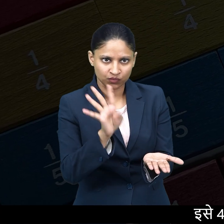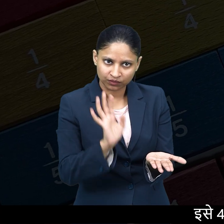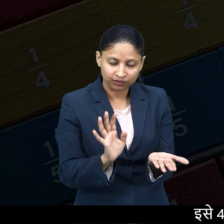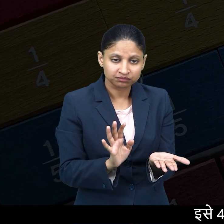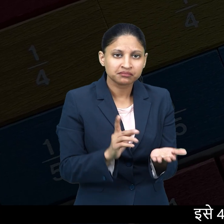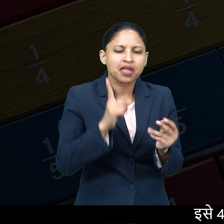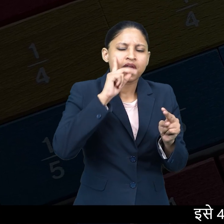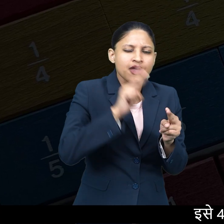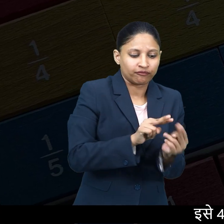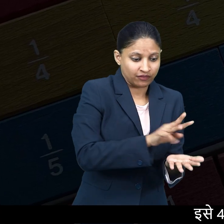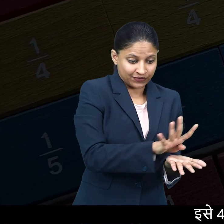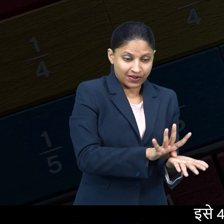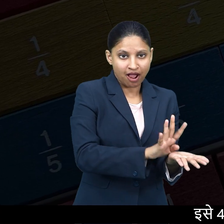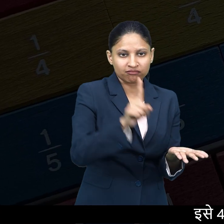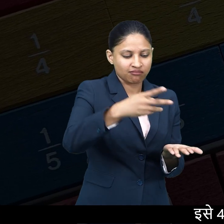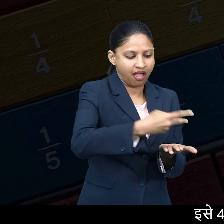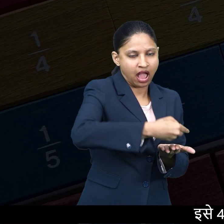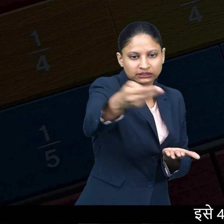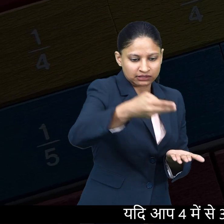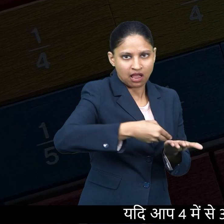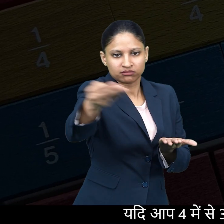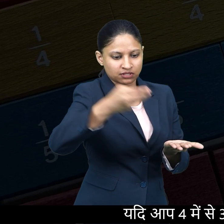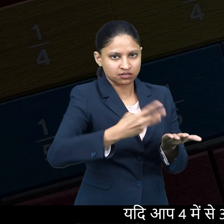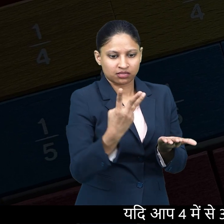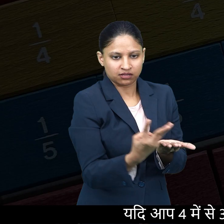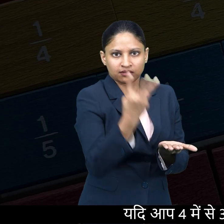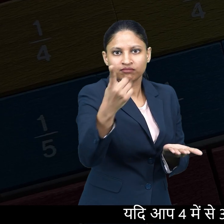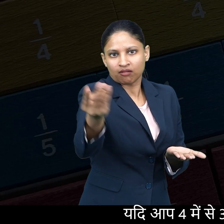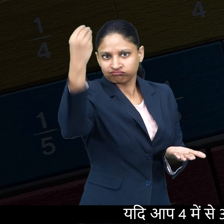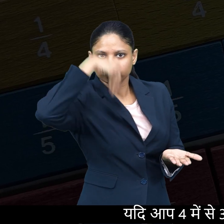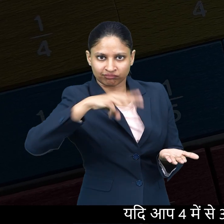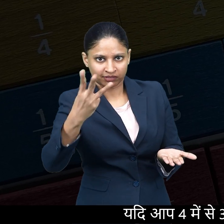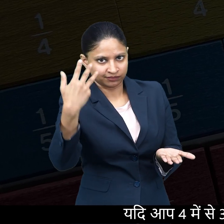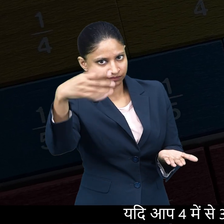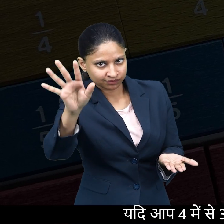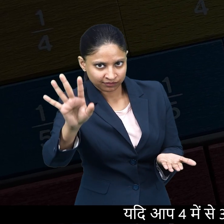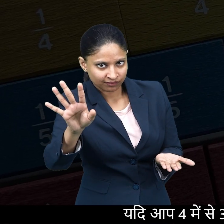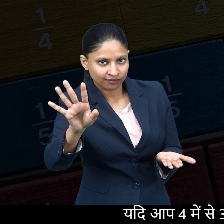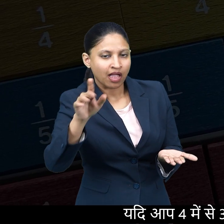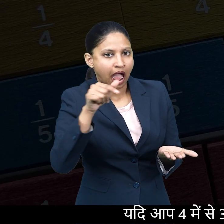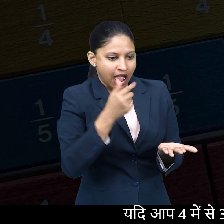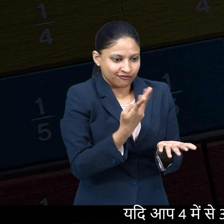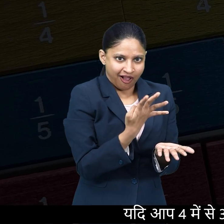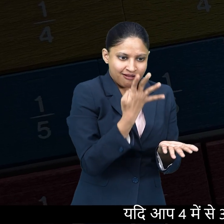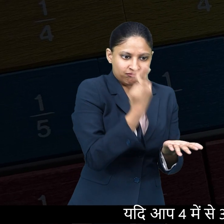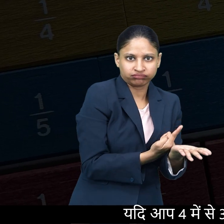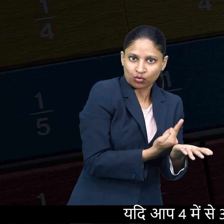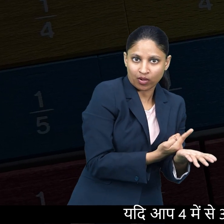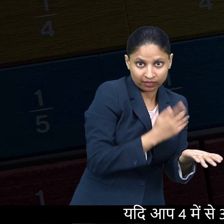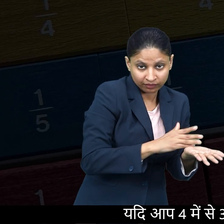इसे 4 समान हिस्सों में काटा गया है। यदि आप 2 में से 3 हिस्से खाते हैं, तो